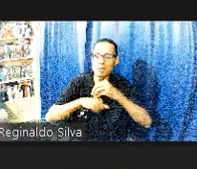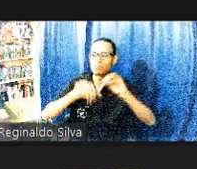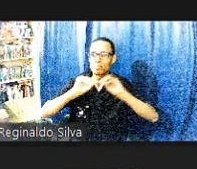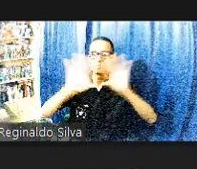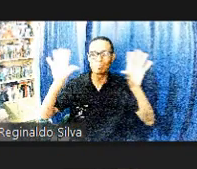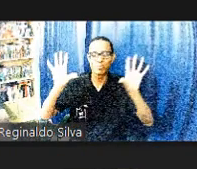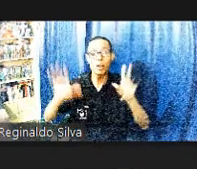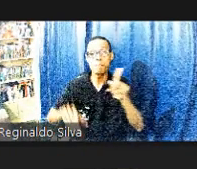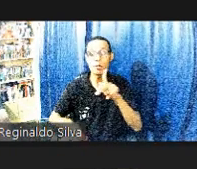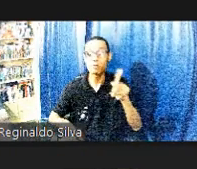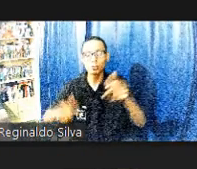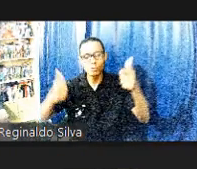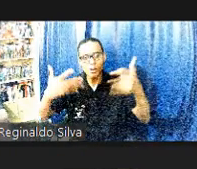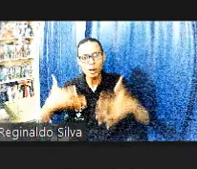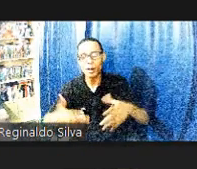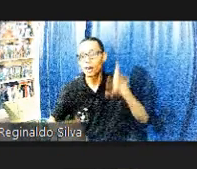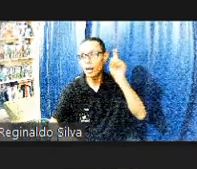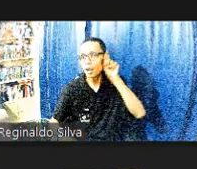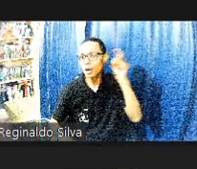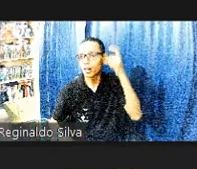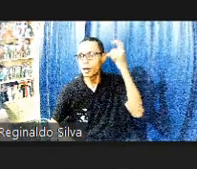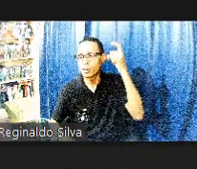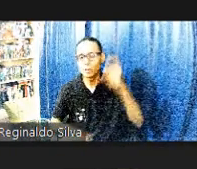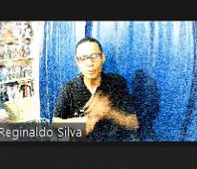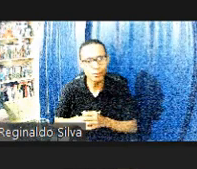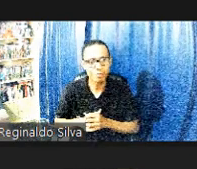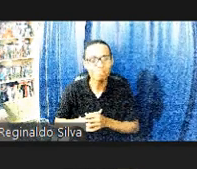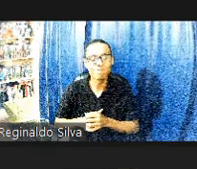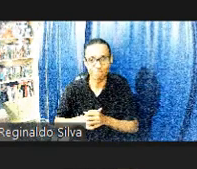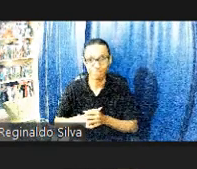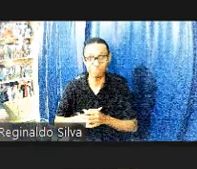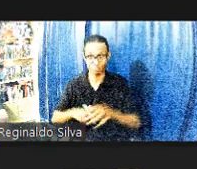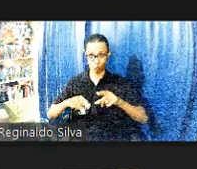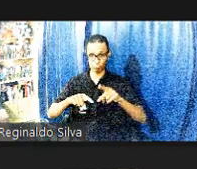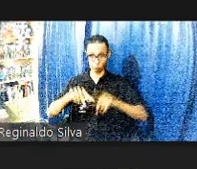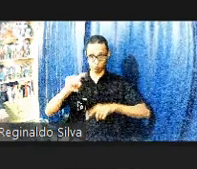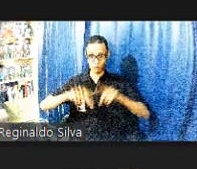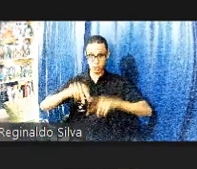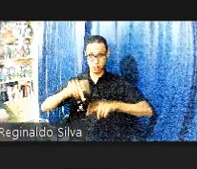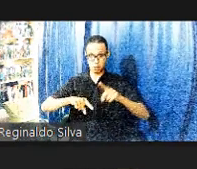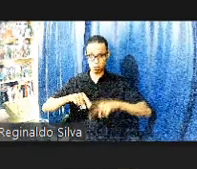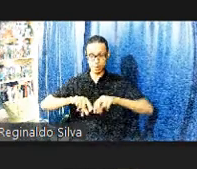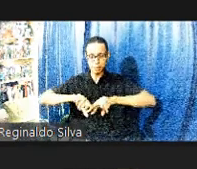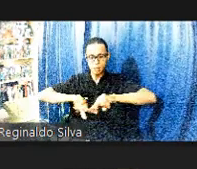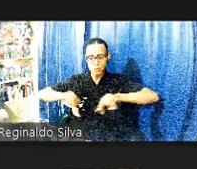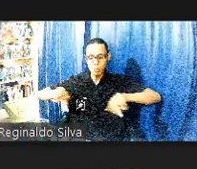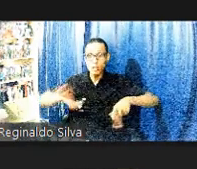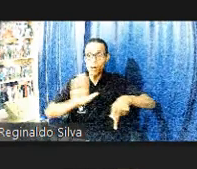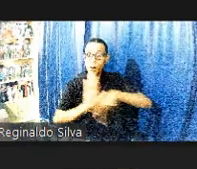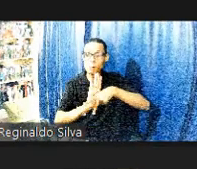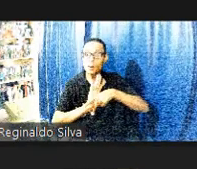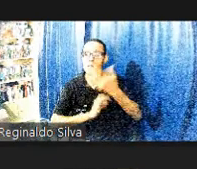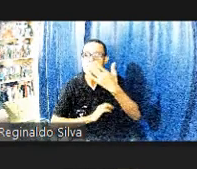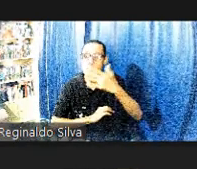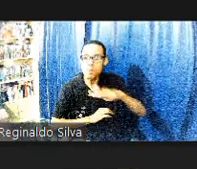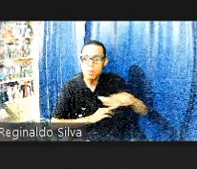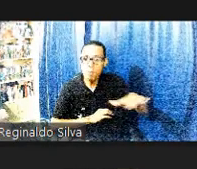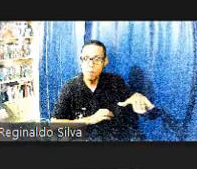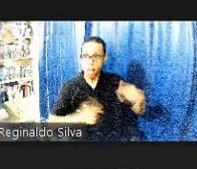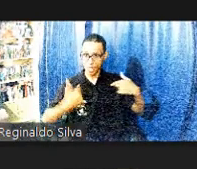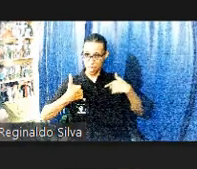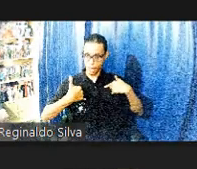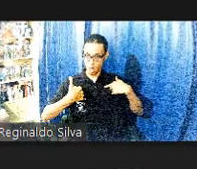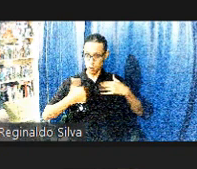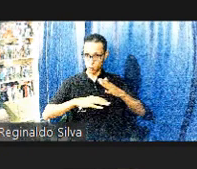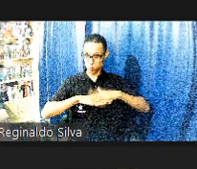O professor Anderson fala aqui no chat. Quando produzir material didático para as crianças, quando produz um material didático